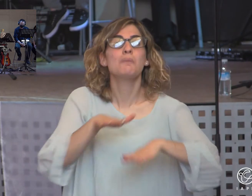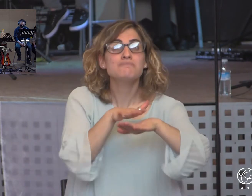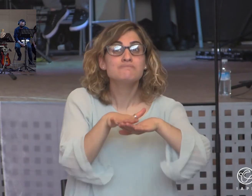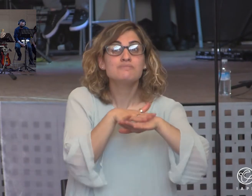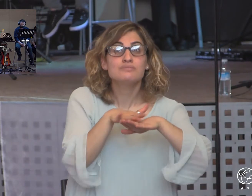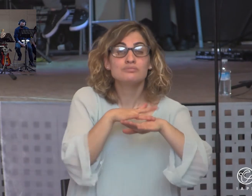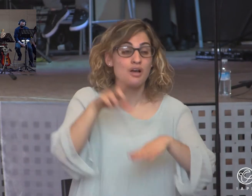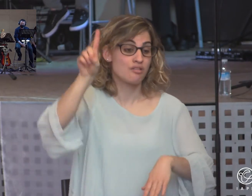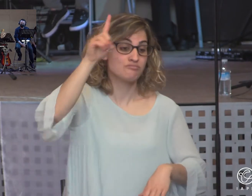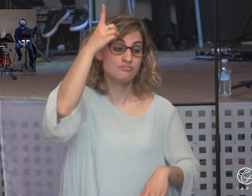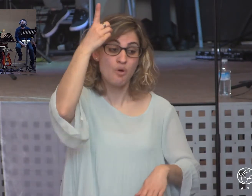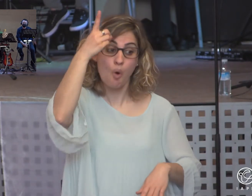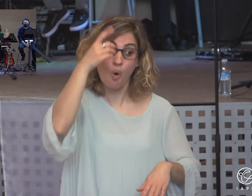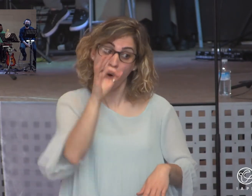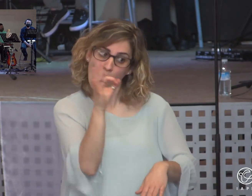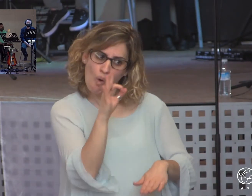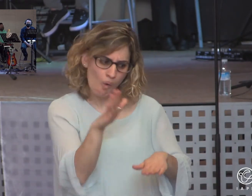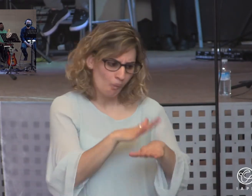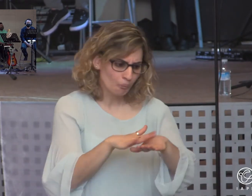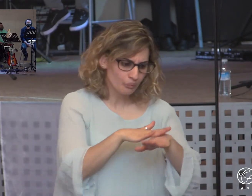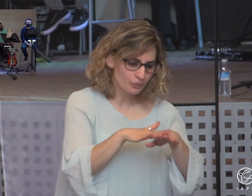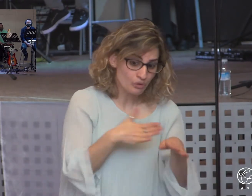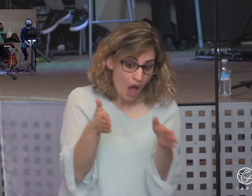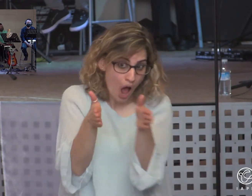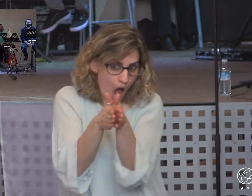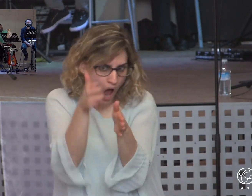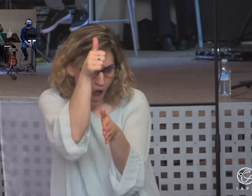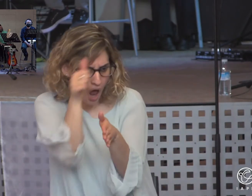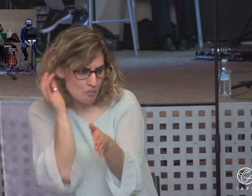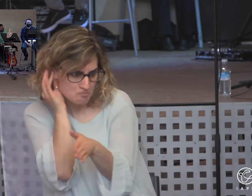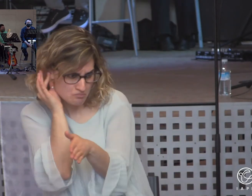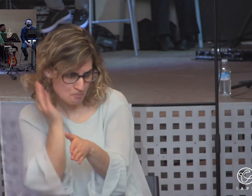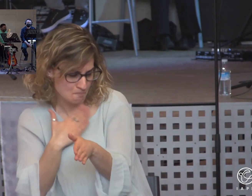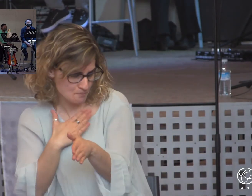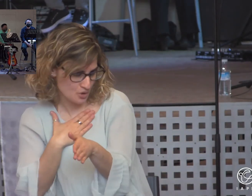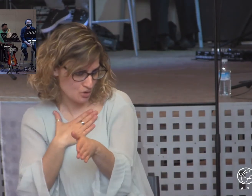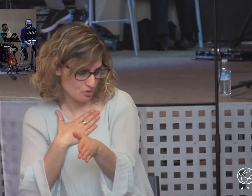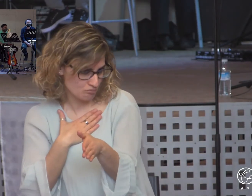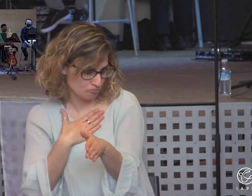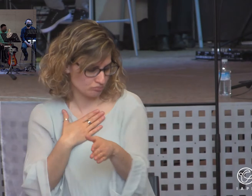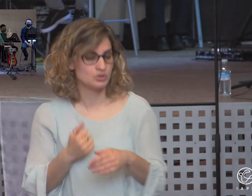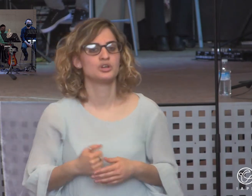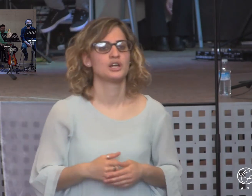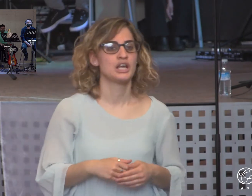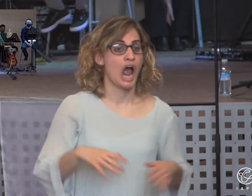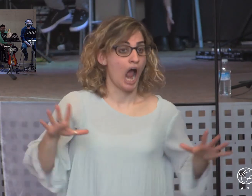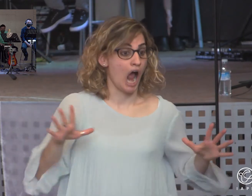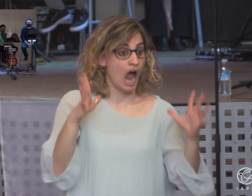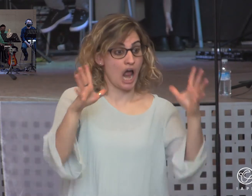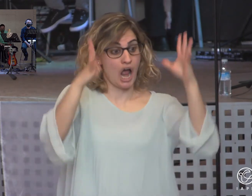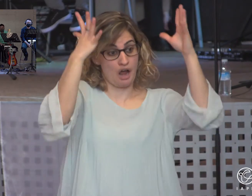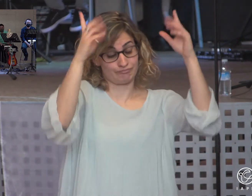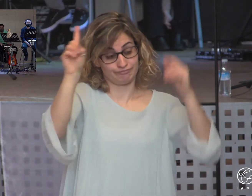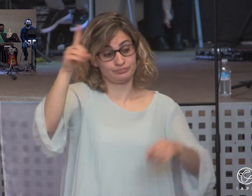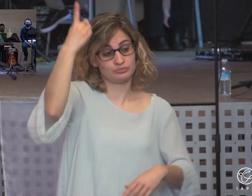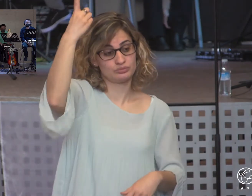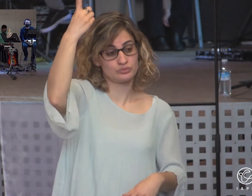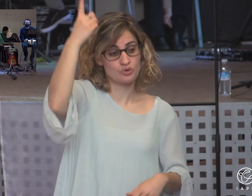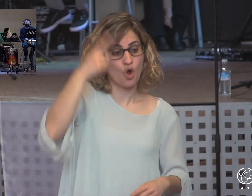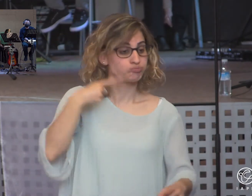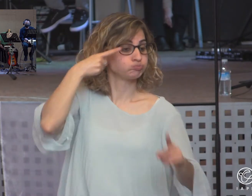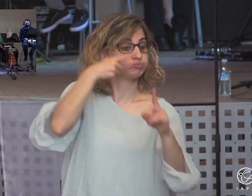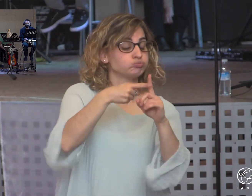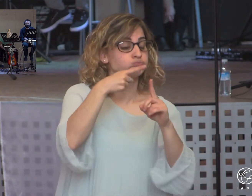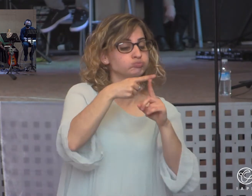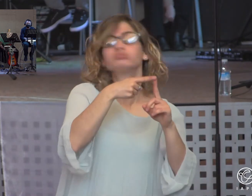perdón a tu hermano si tienes ofensa. Y alaba al Rey de Reyes. Y el Señor añadirá cada día los